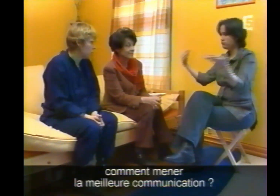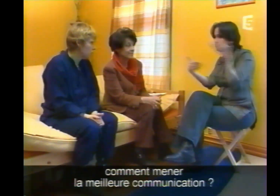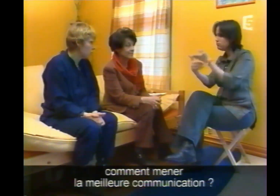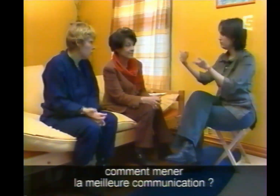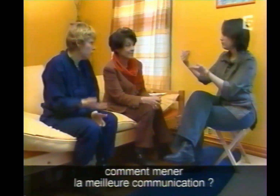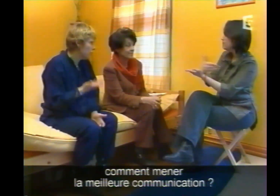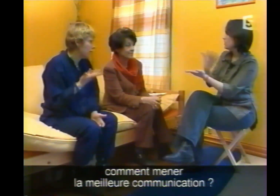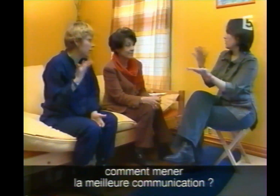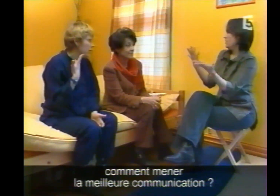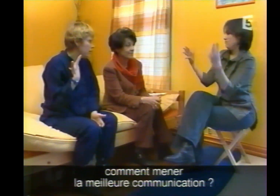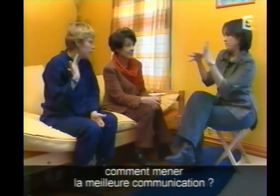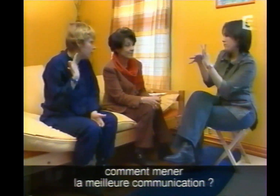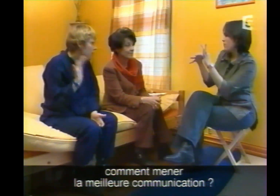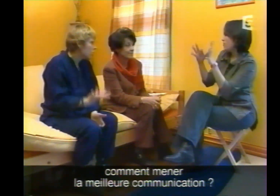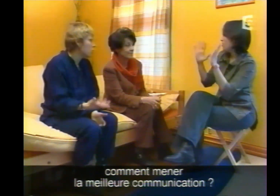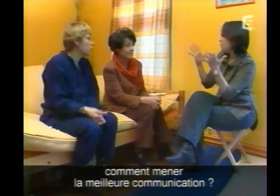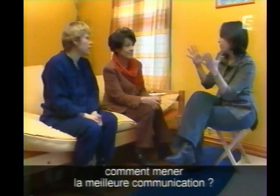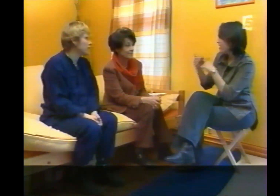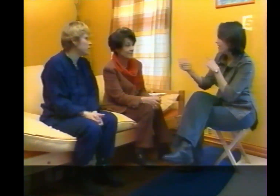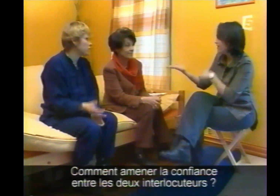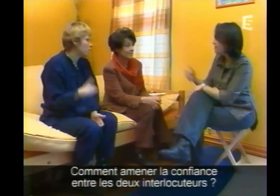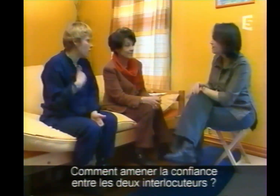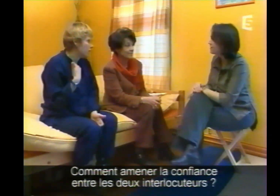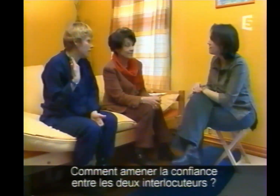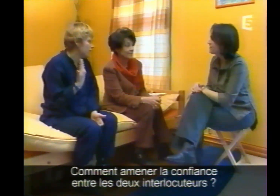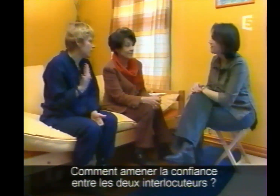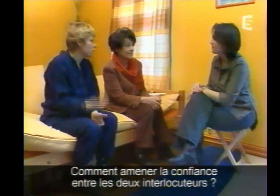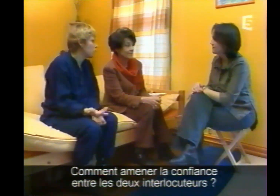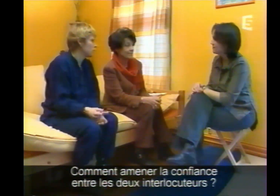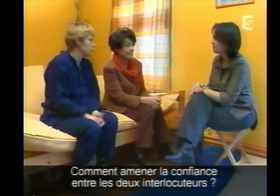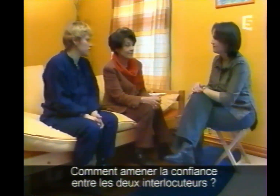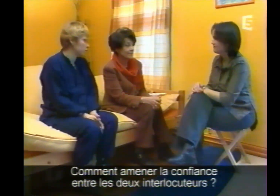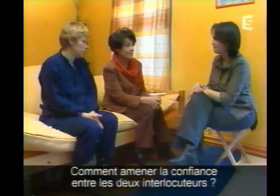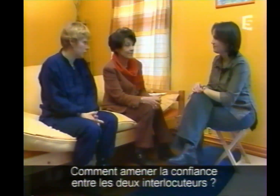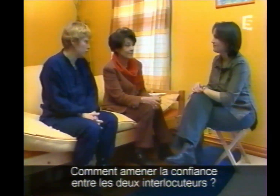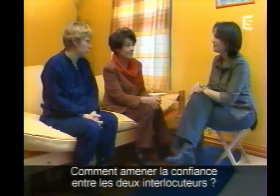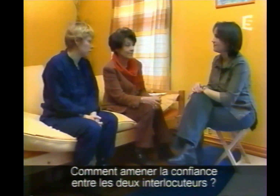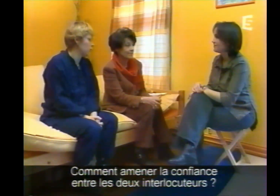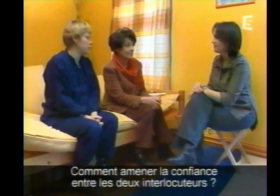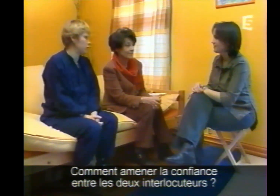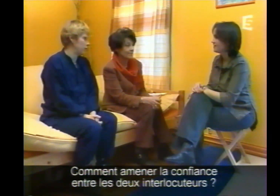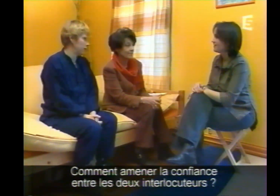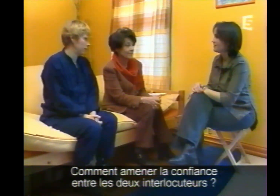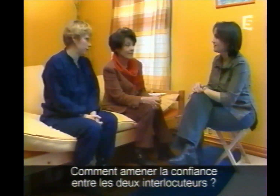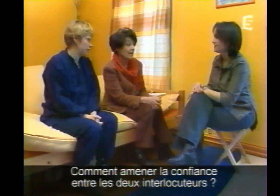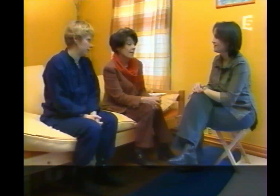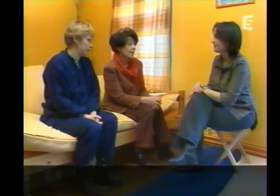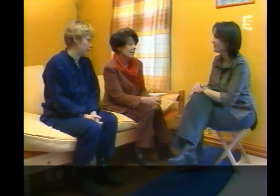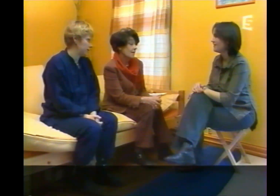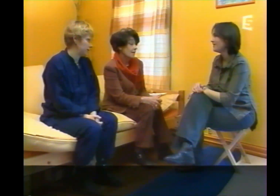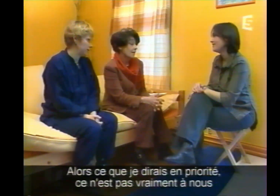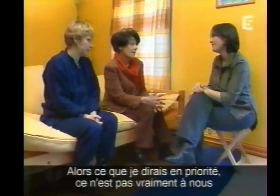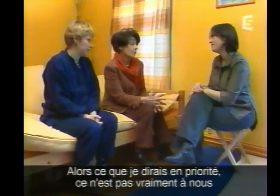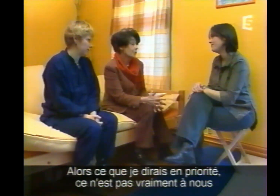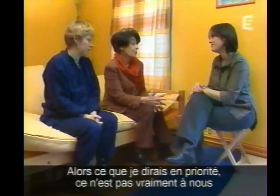comment mener la meilleure communication? Comment amener un climat de confiance entre les deux interlocuteurs? Alors, ce que je